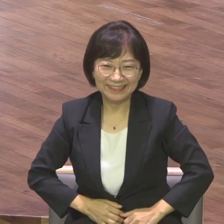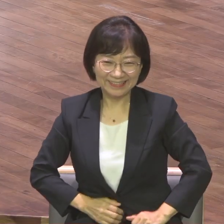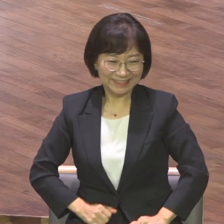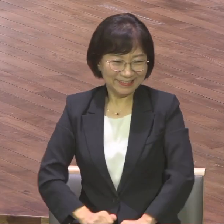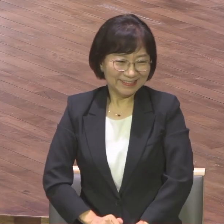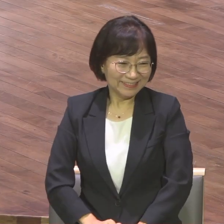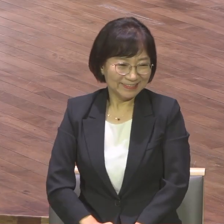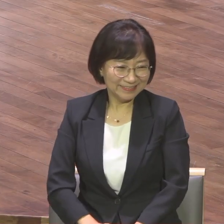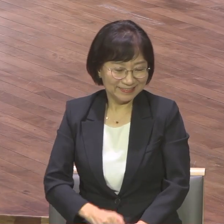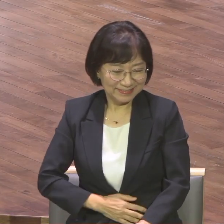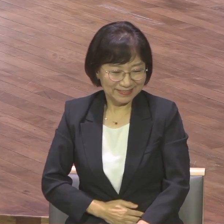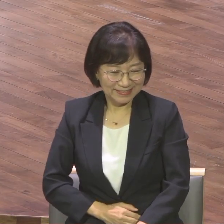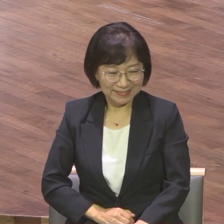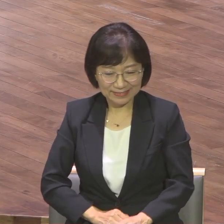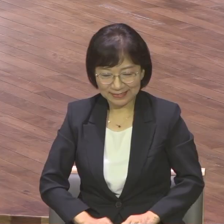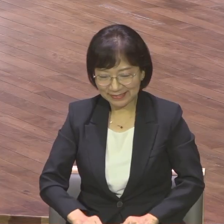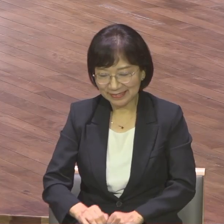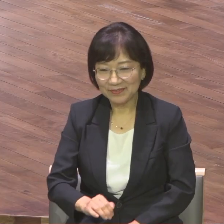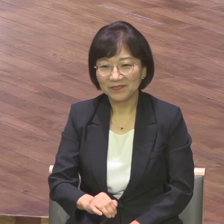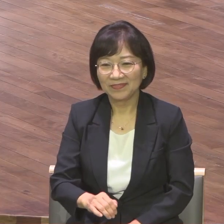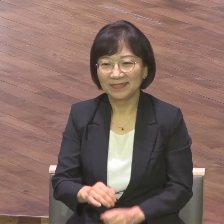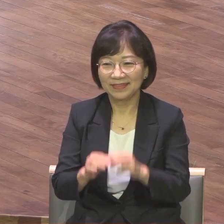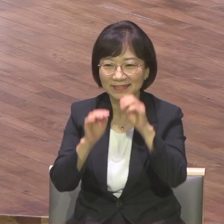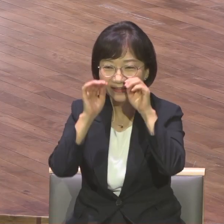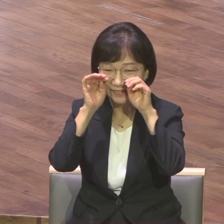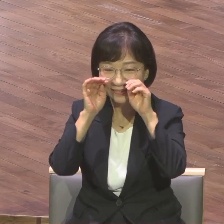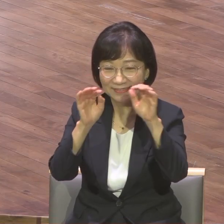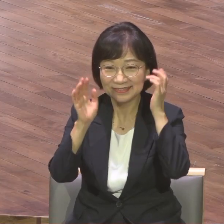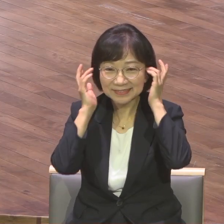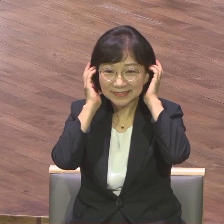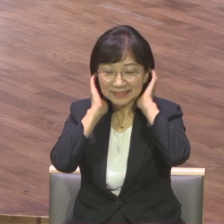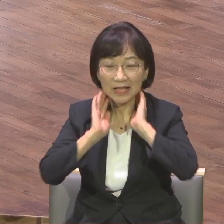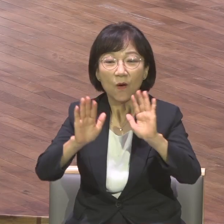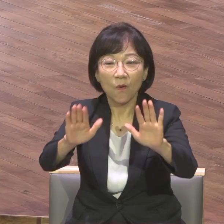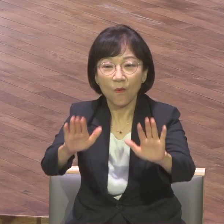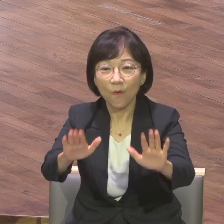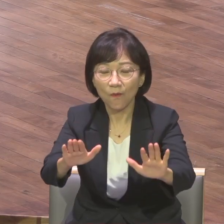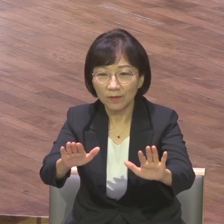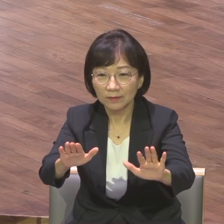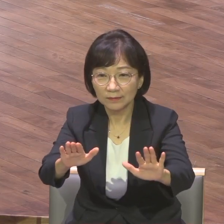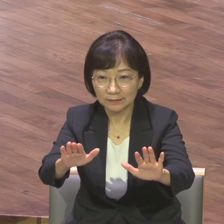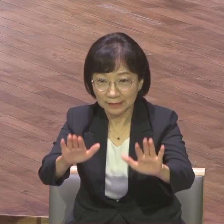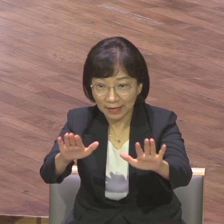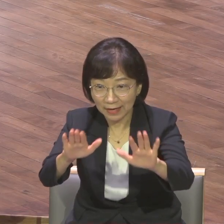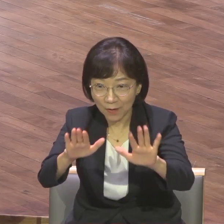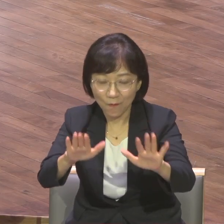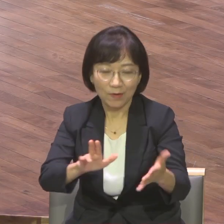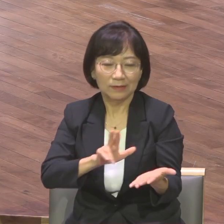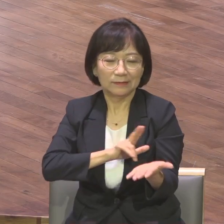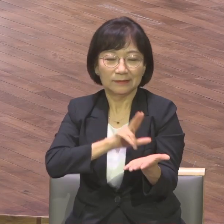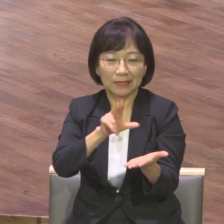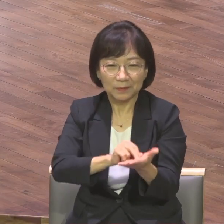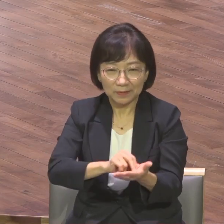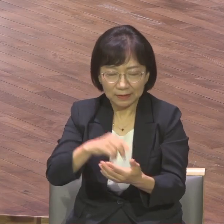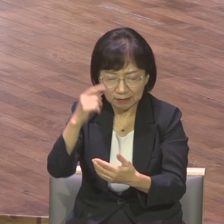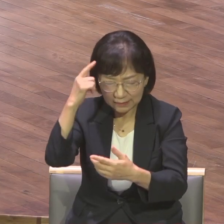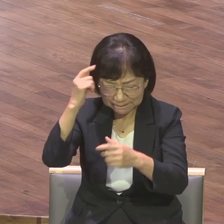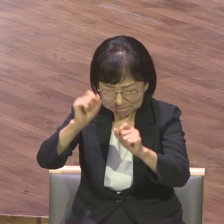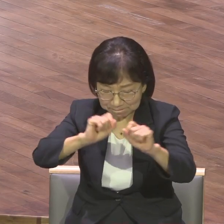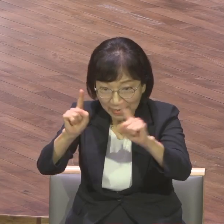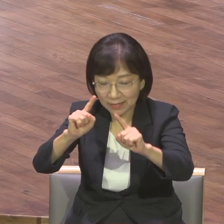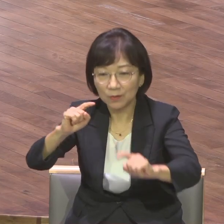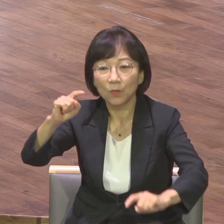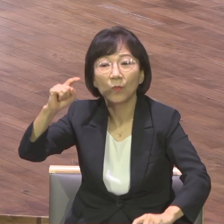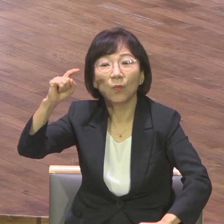에그드린 말씀 가지고 왜 깨어 있어야 하는가라는 제목으로 말씀을 드립니다.